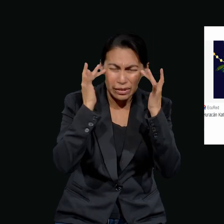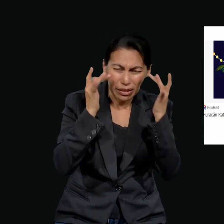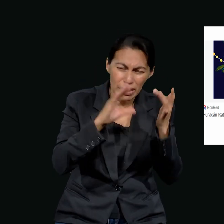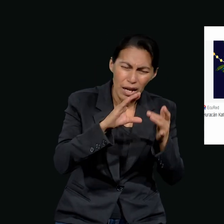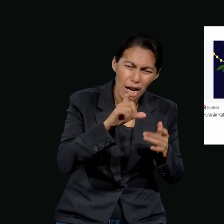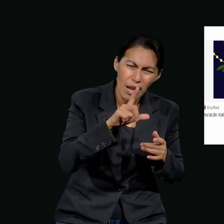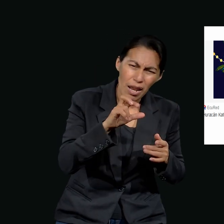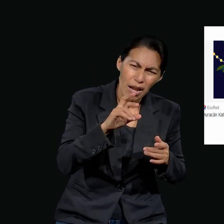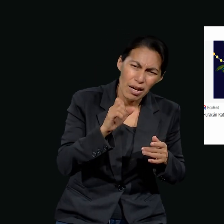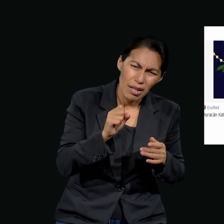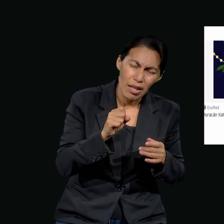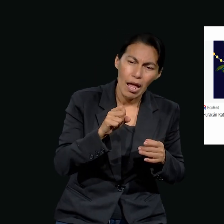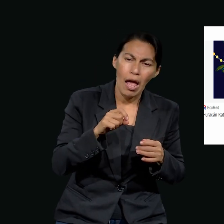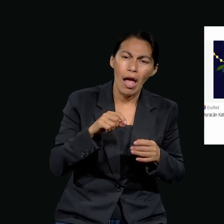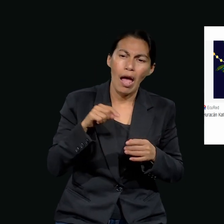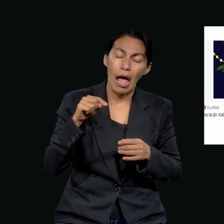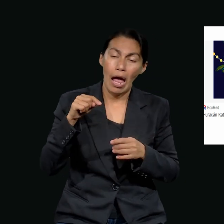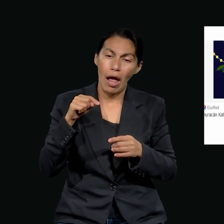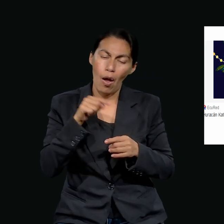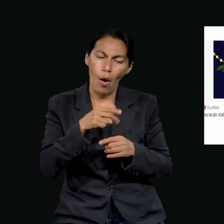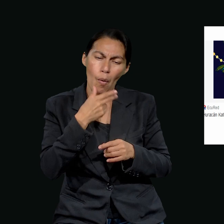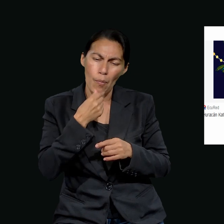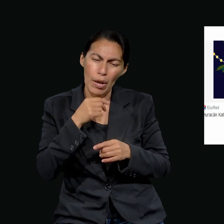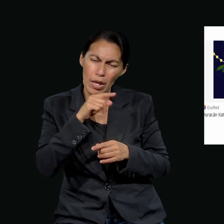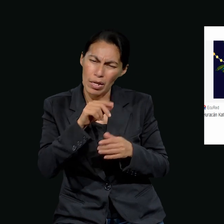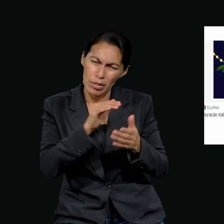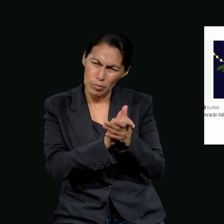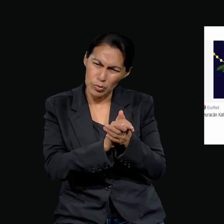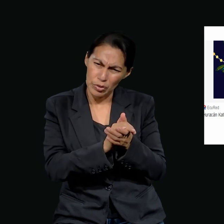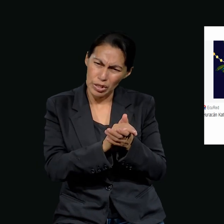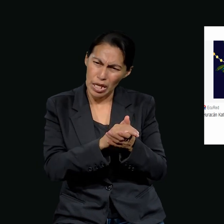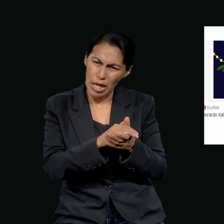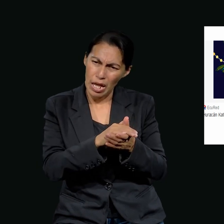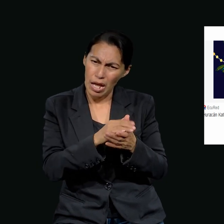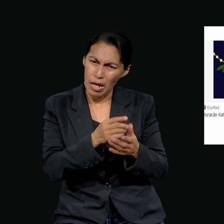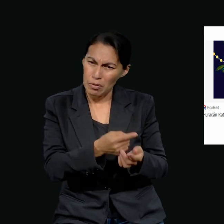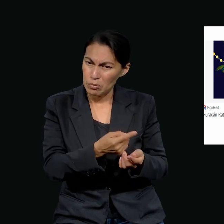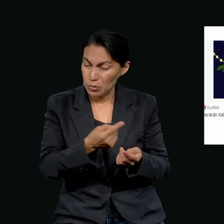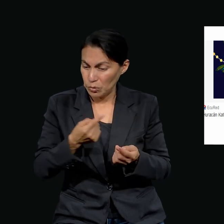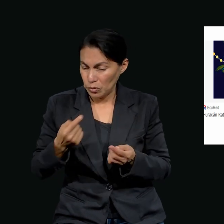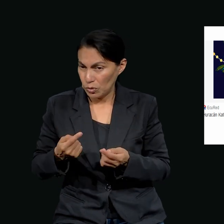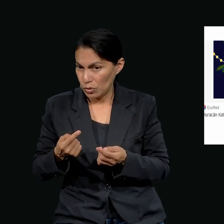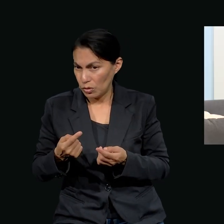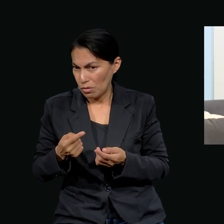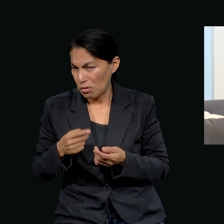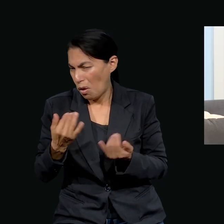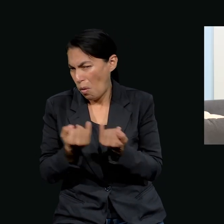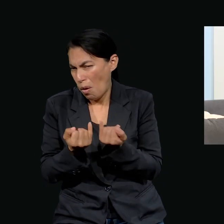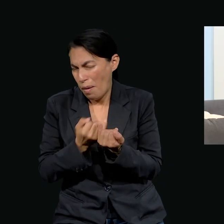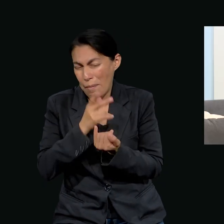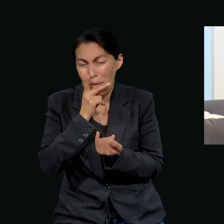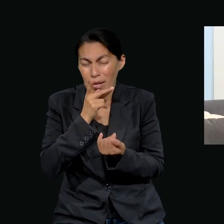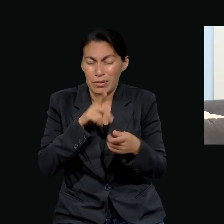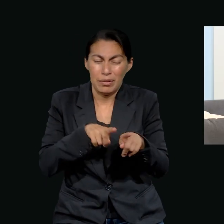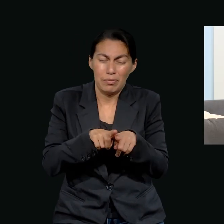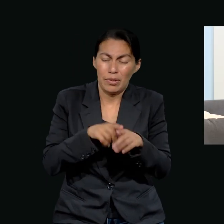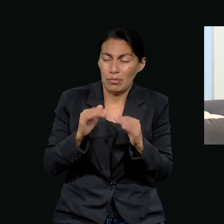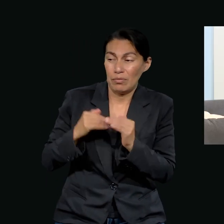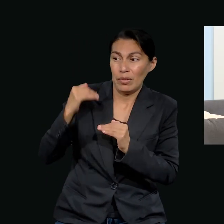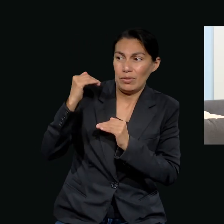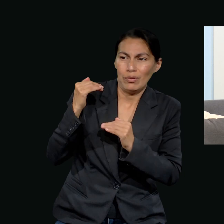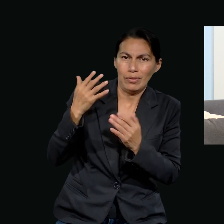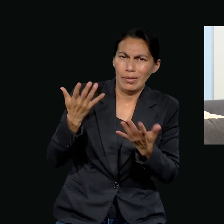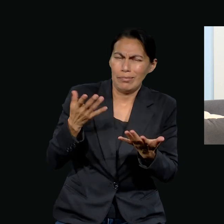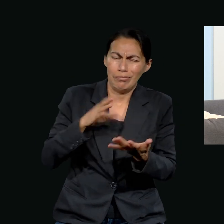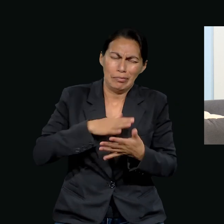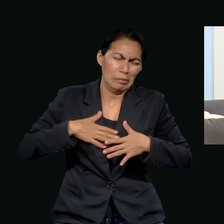es doctor honoris causa de esta universidad. Y él y su esposa fueron con nosotros como padres, como hermanos mayores. Yo no